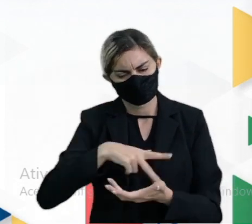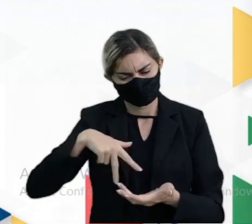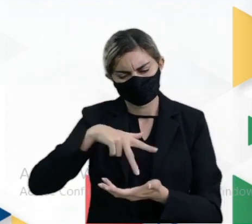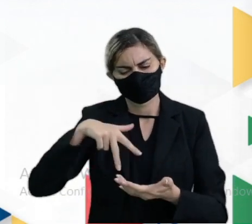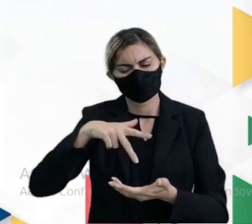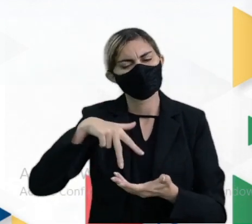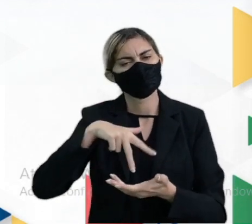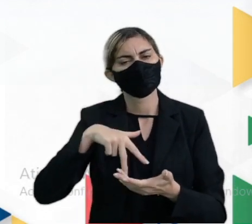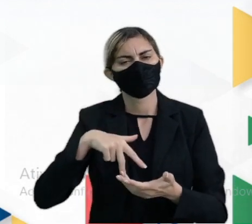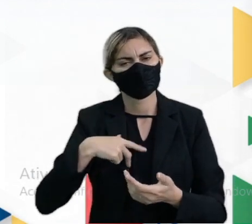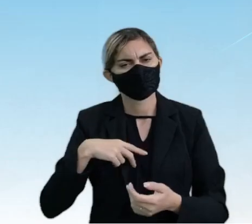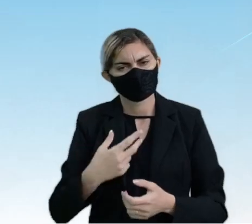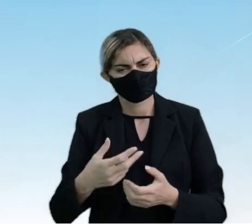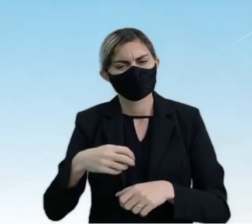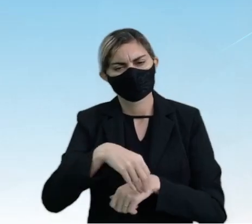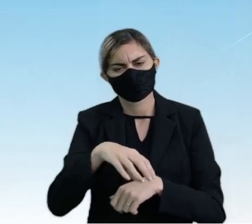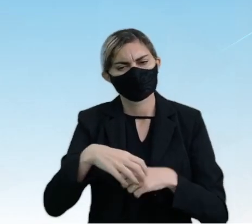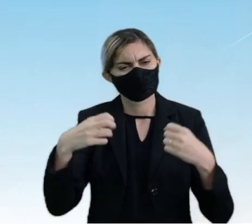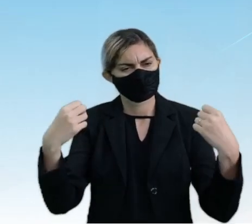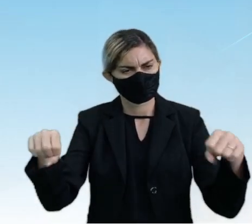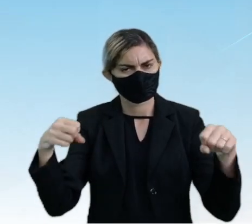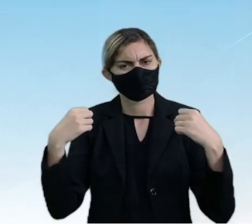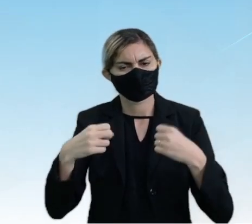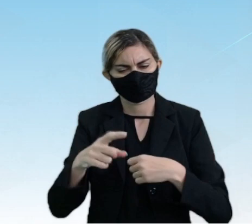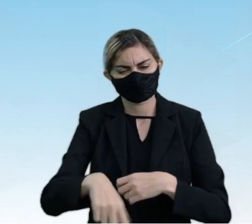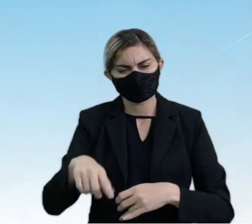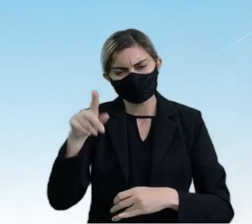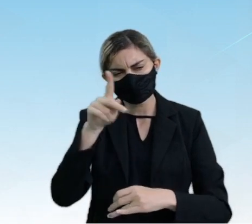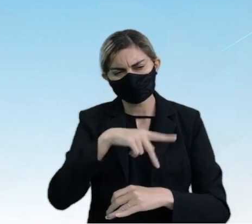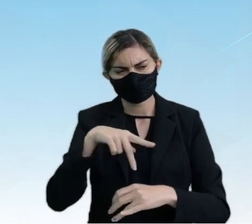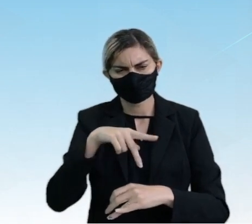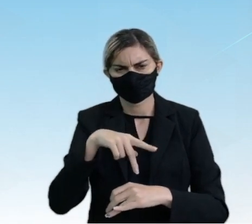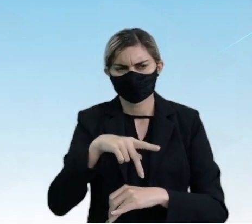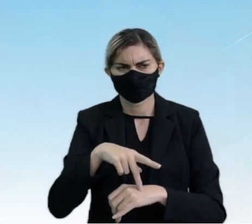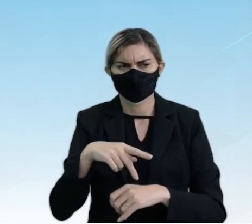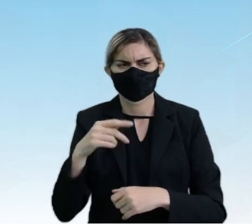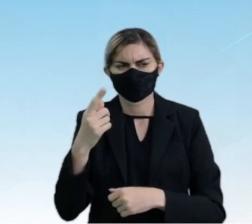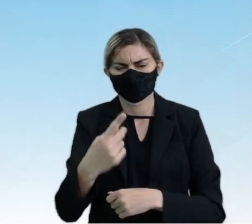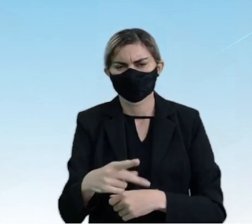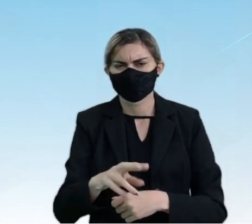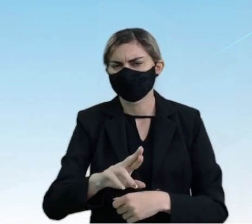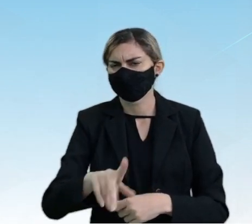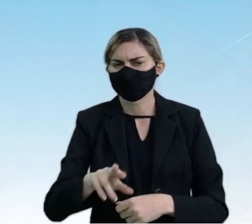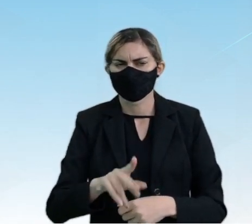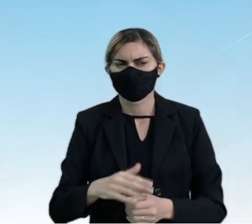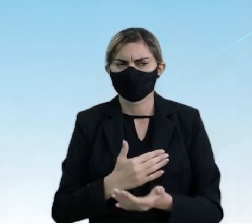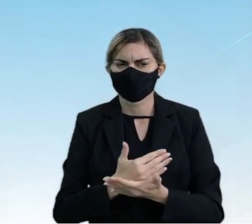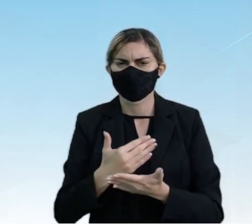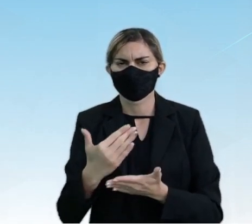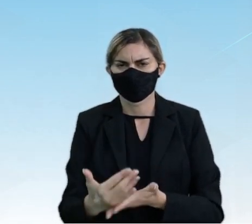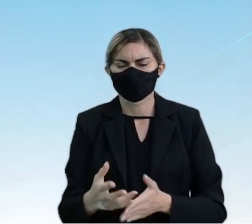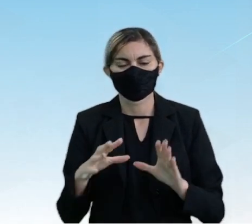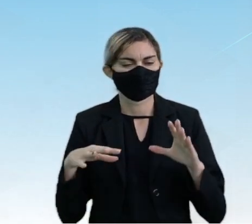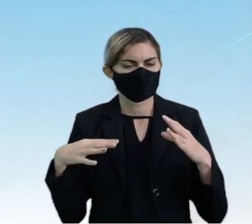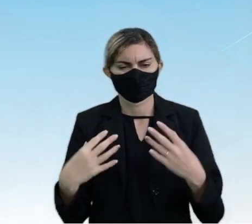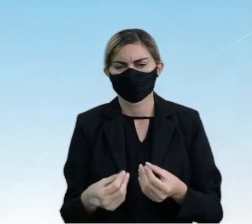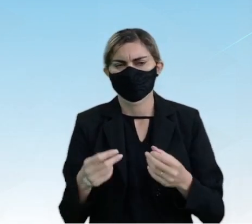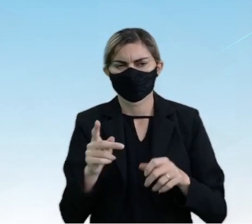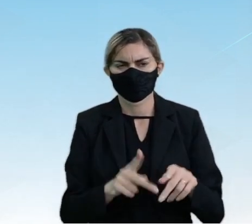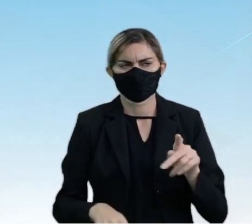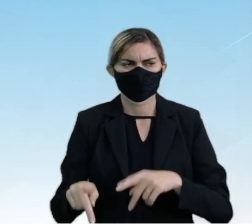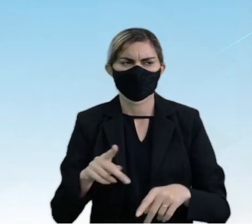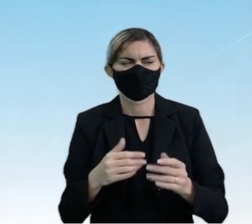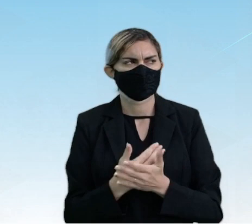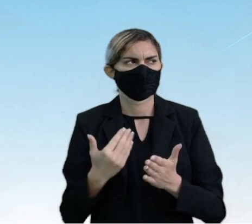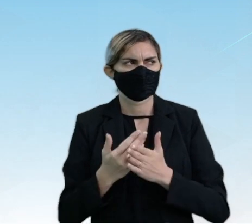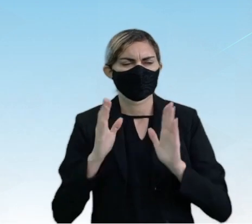exímios dançarinos e trouxeram a ginástica para o nosso país. Né? A ginástica ela não era inicialmente para todo o público, ela era muito